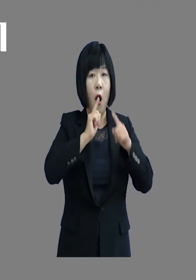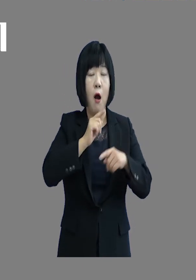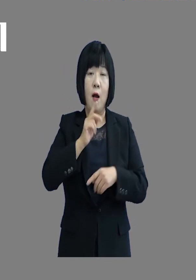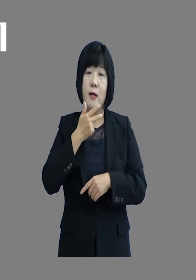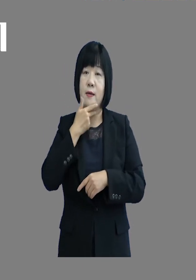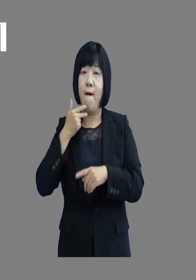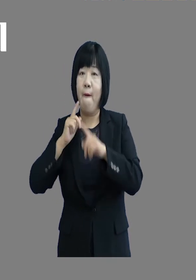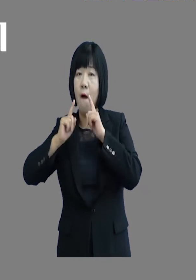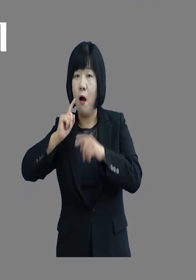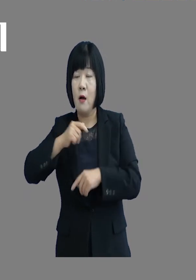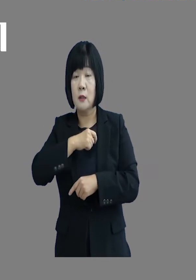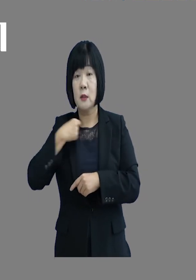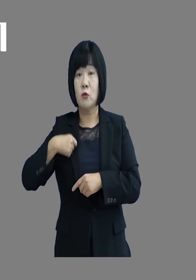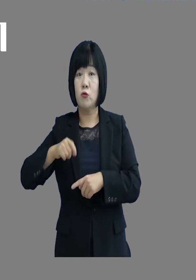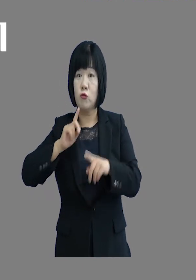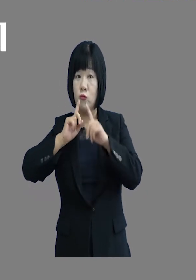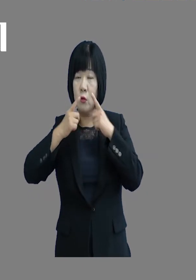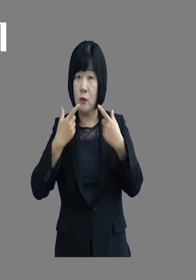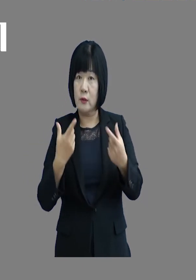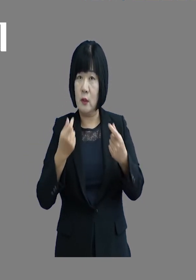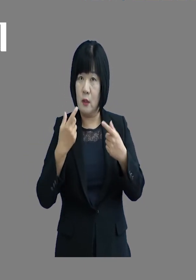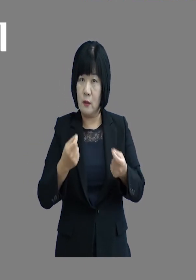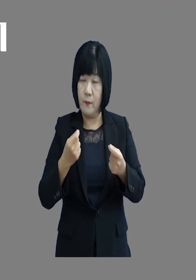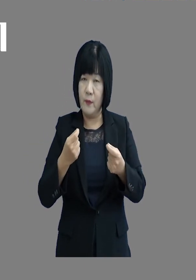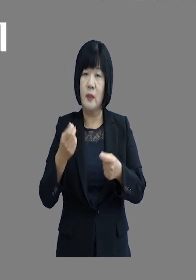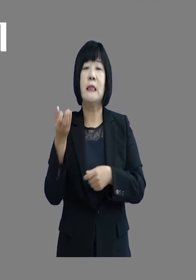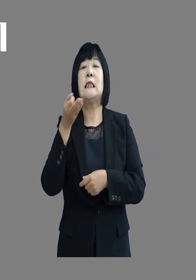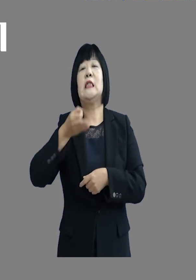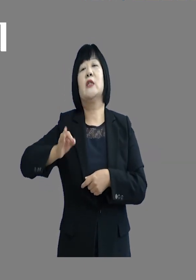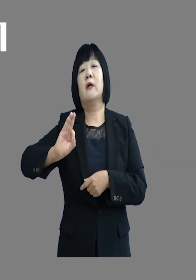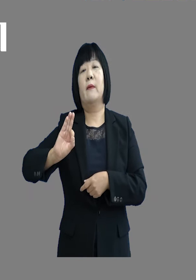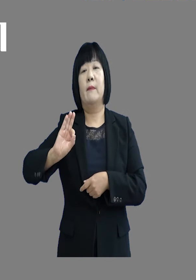중국어처럼 하나의 언어로 인정을 받았다는 뜻입니다.